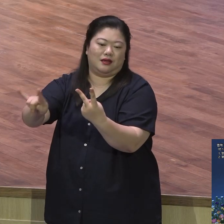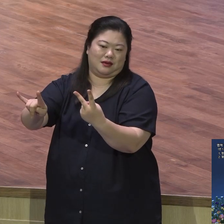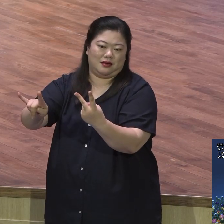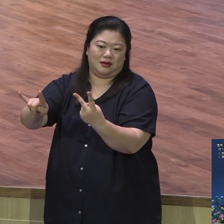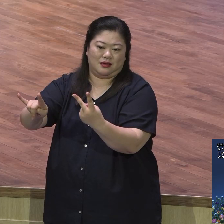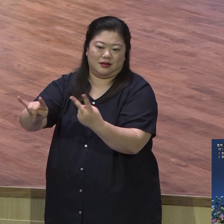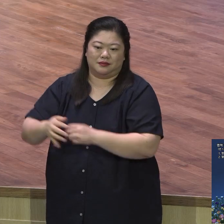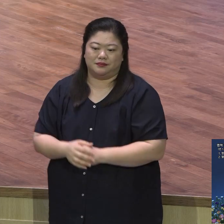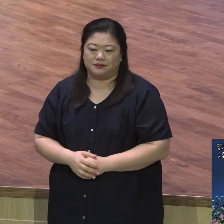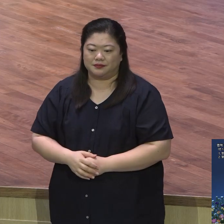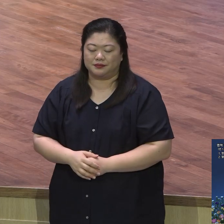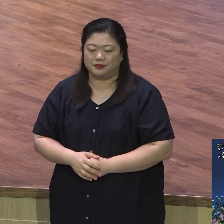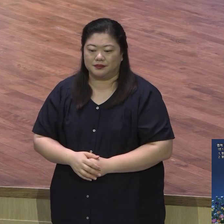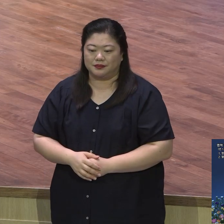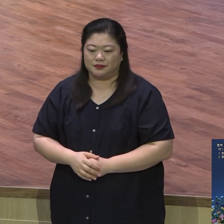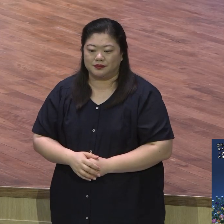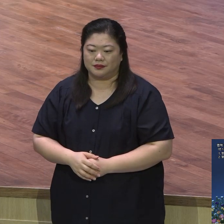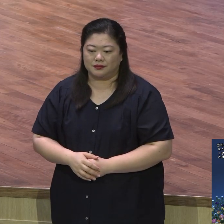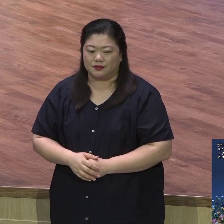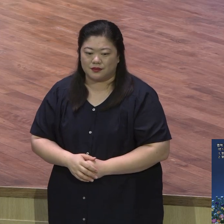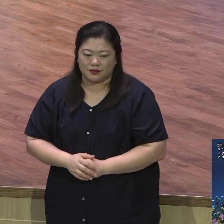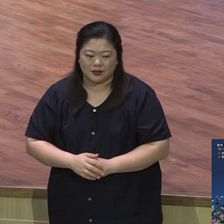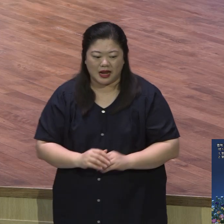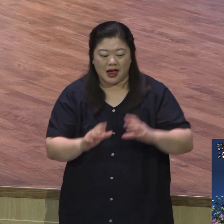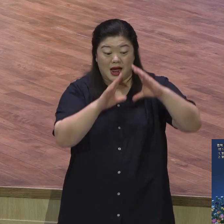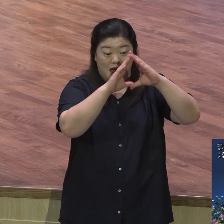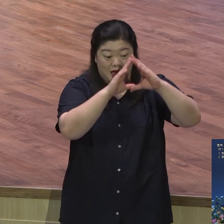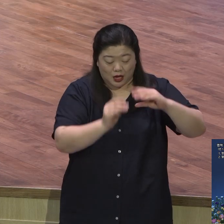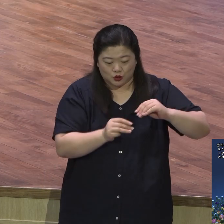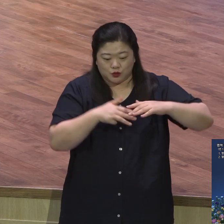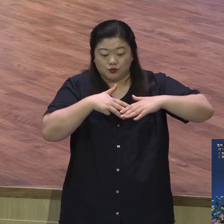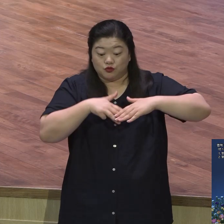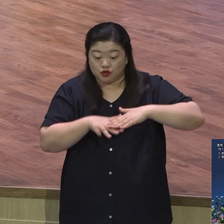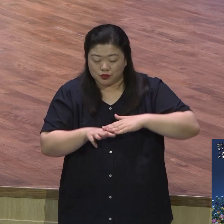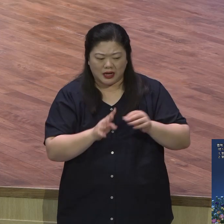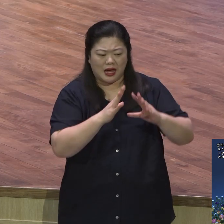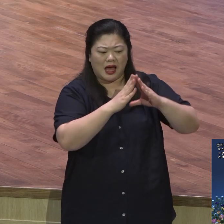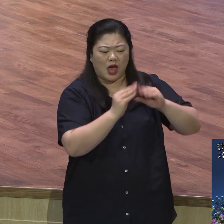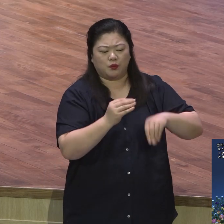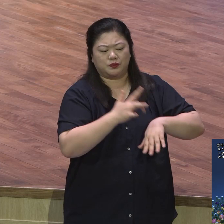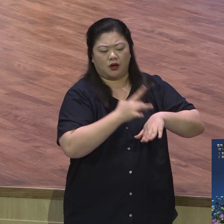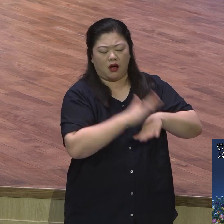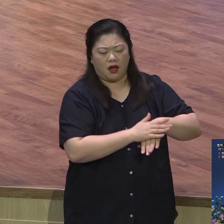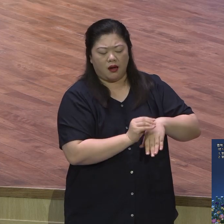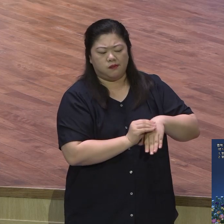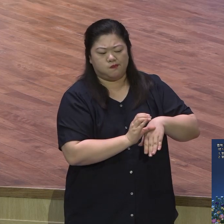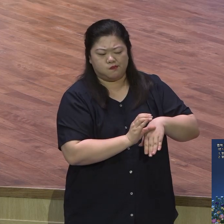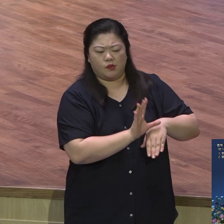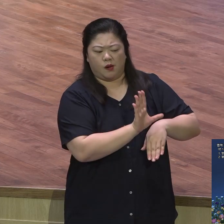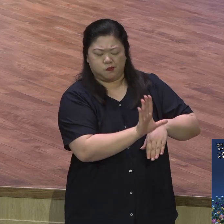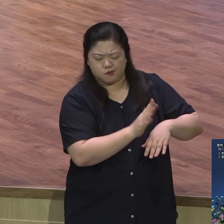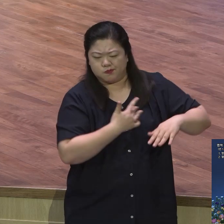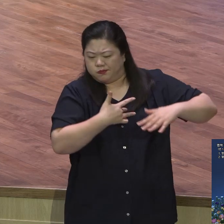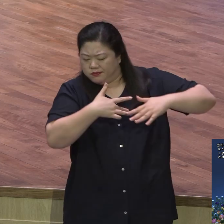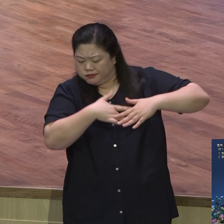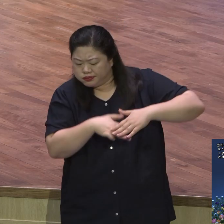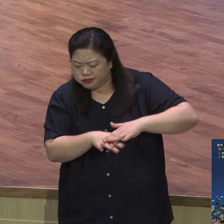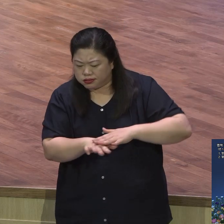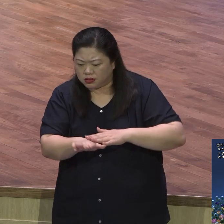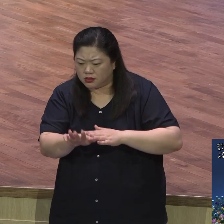진전해가려고 하면 그 노예 근성 가지고 그 1세대 가지고 안 된다는 거예요 그 출애국기 할 때 2세대가